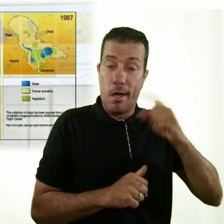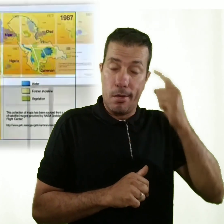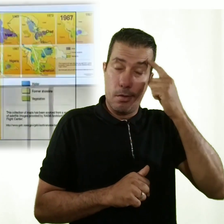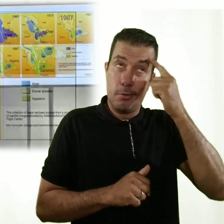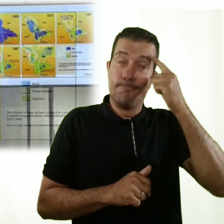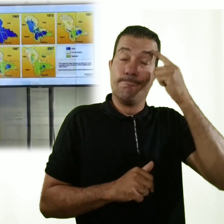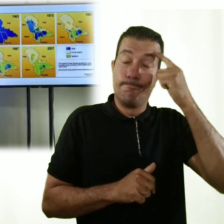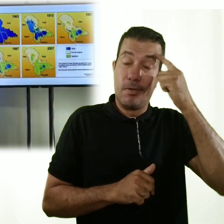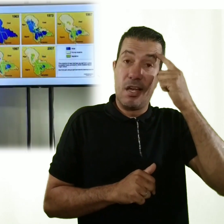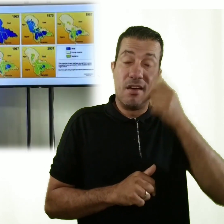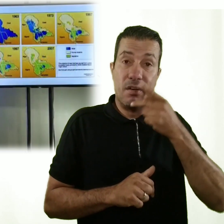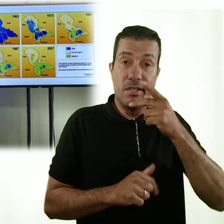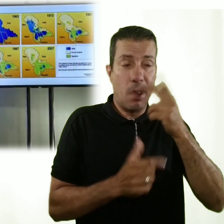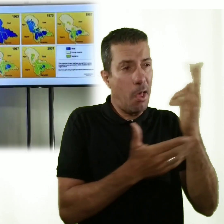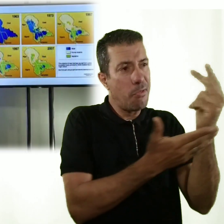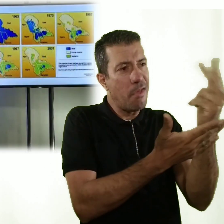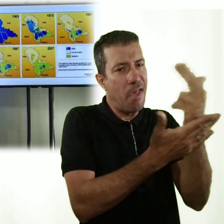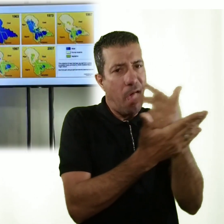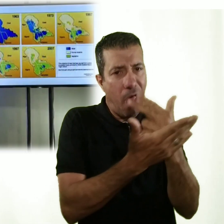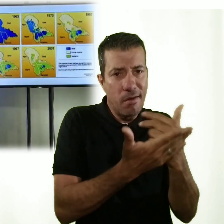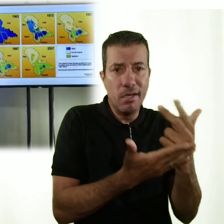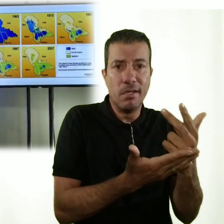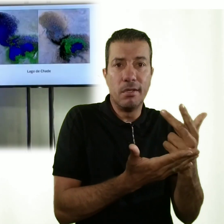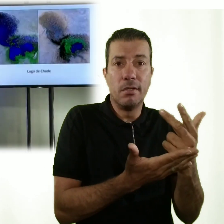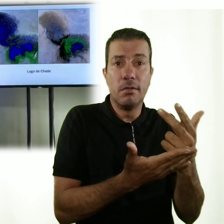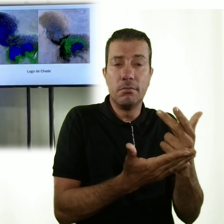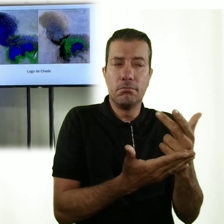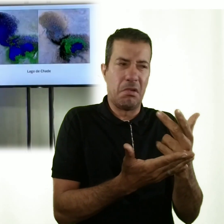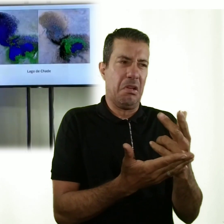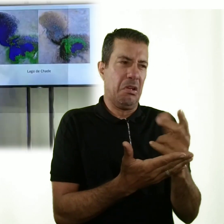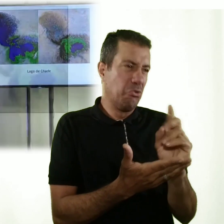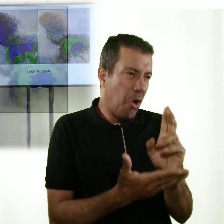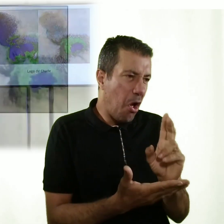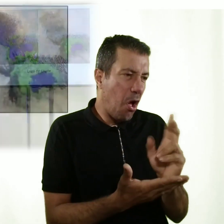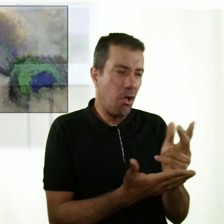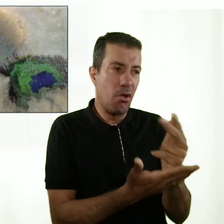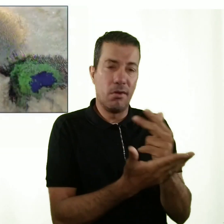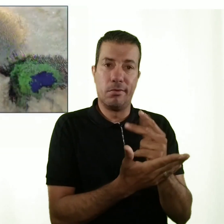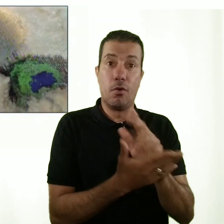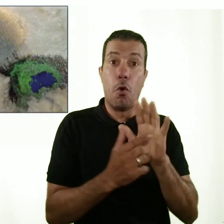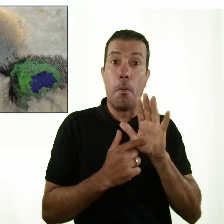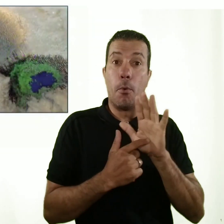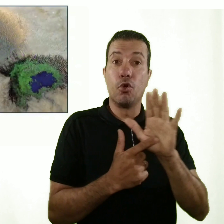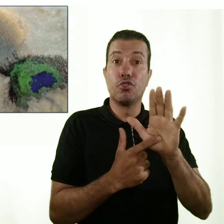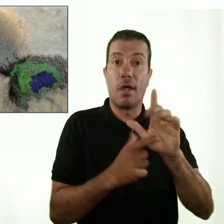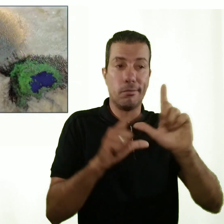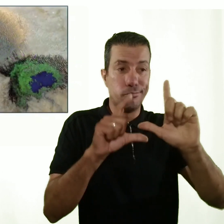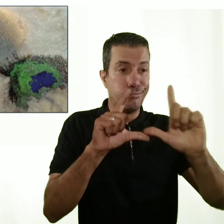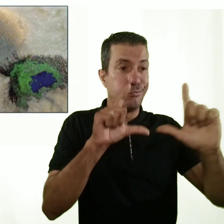dizer, isso aqui é um desenho. Então, eu vou te mostrar a foto.